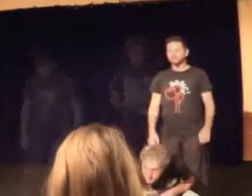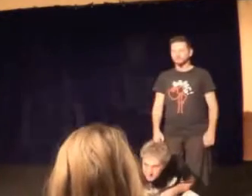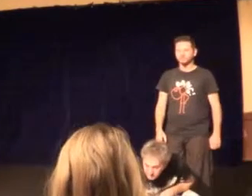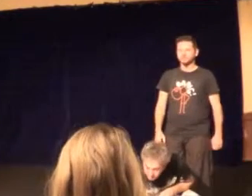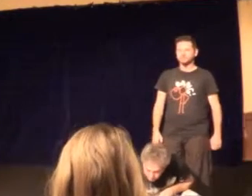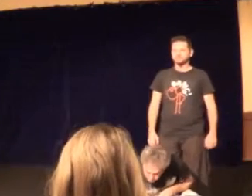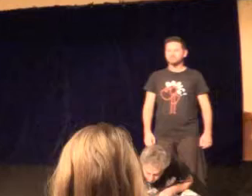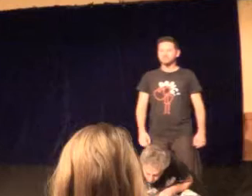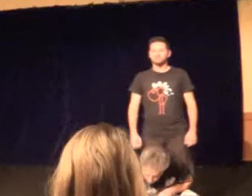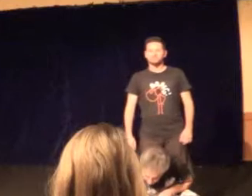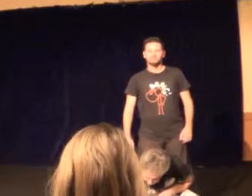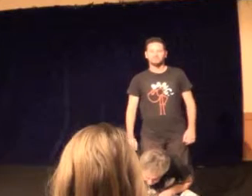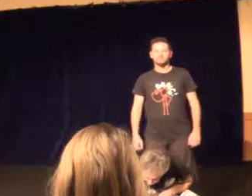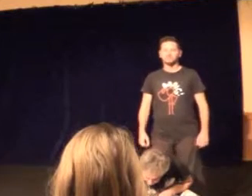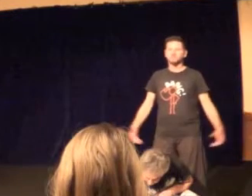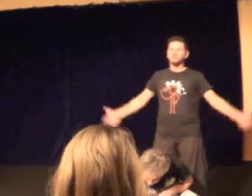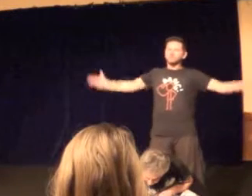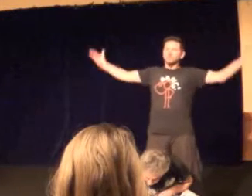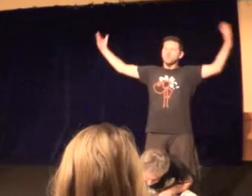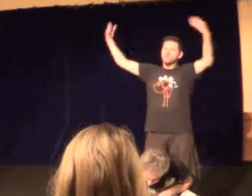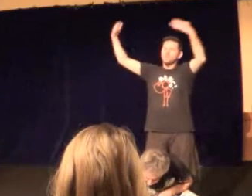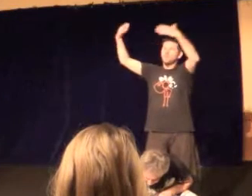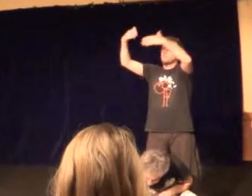La nuit n'a pas voulu de moi.